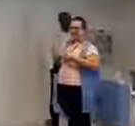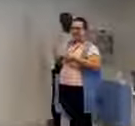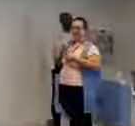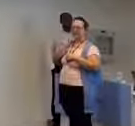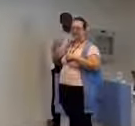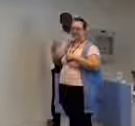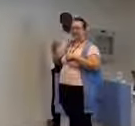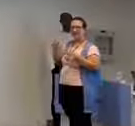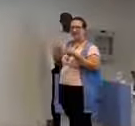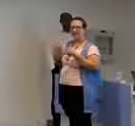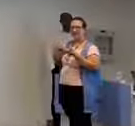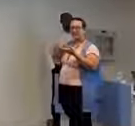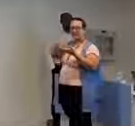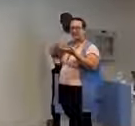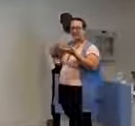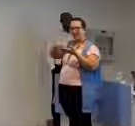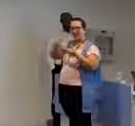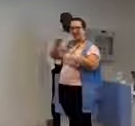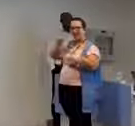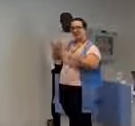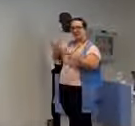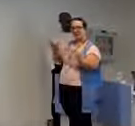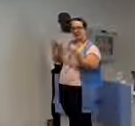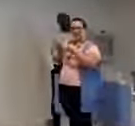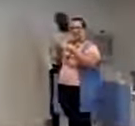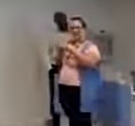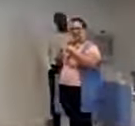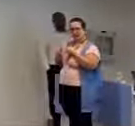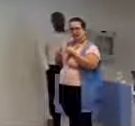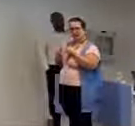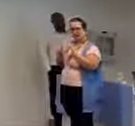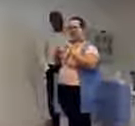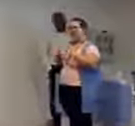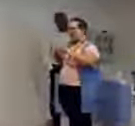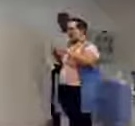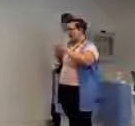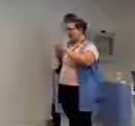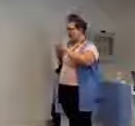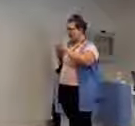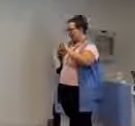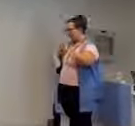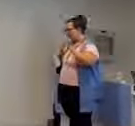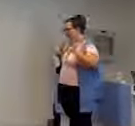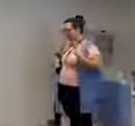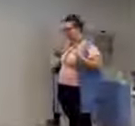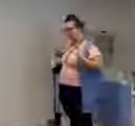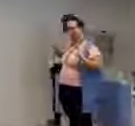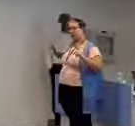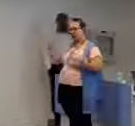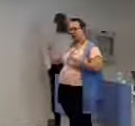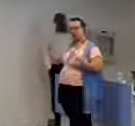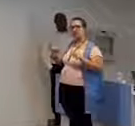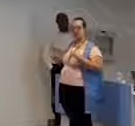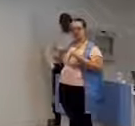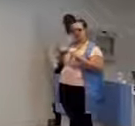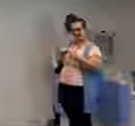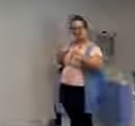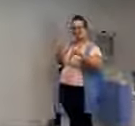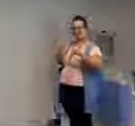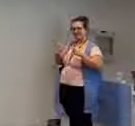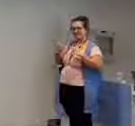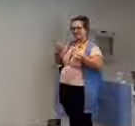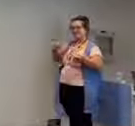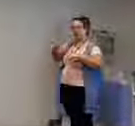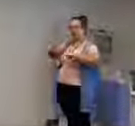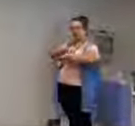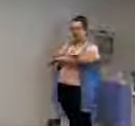depois precisa ser corrigido na ferramenta. Então eu vou desmontar tudo, vou lá, vou retrabalhar todas as peças, depois vou